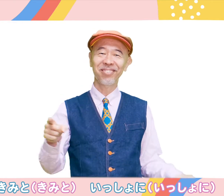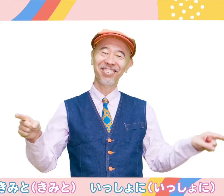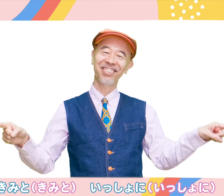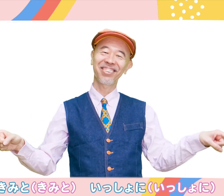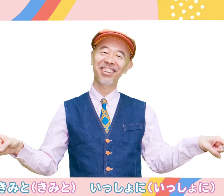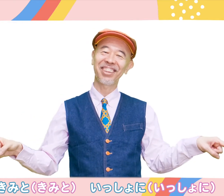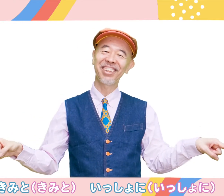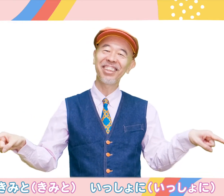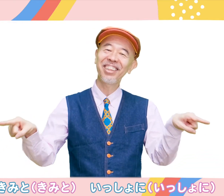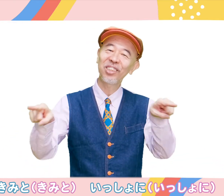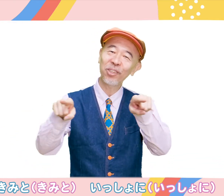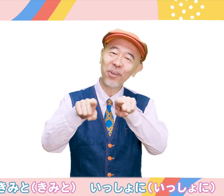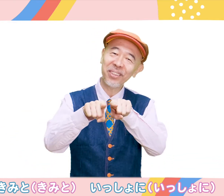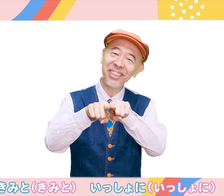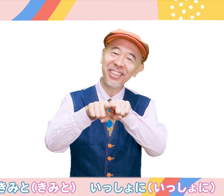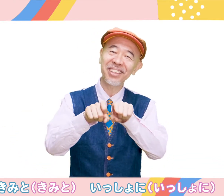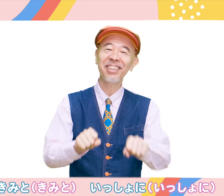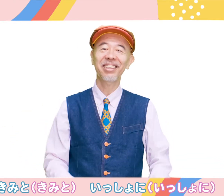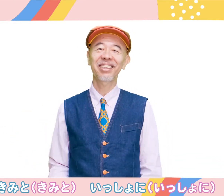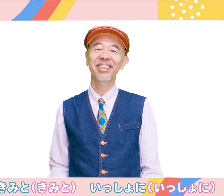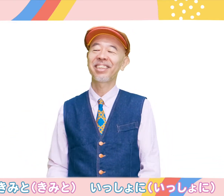君と一緒に